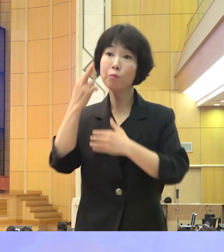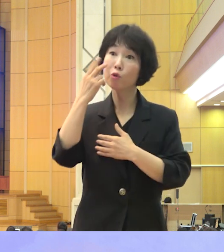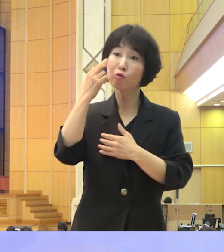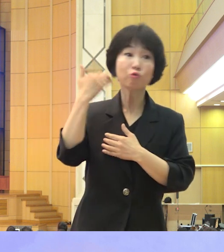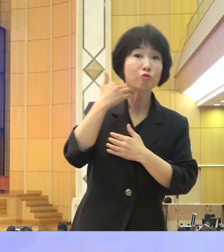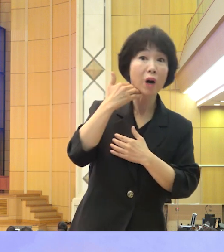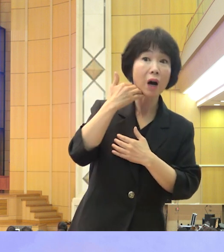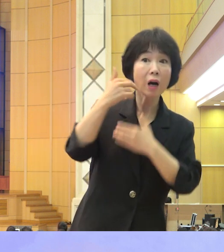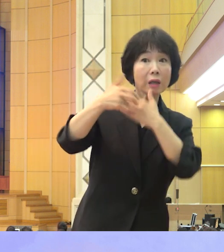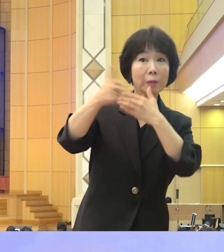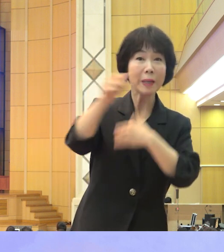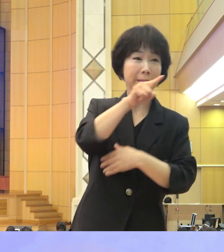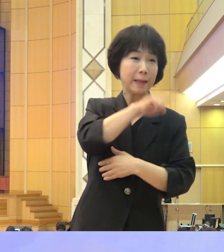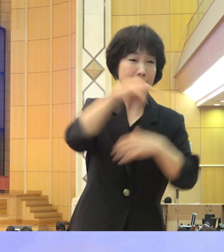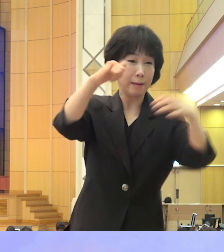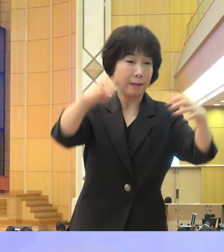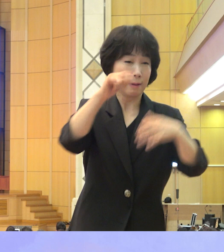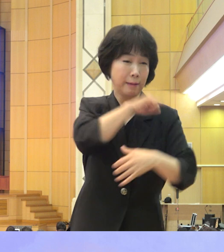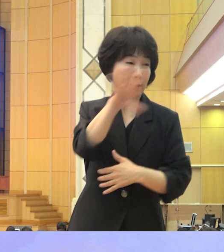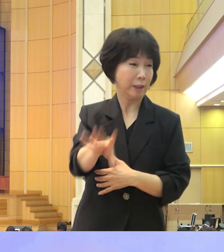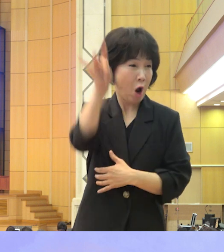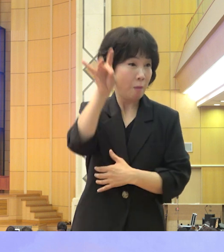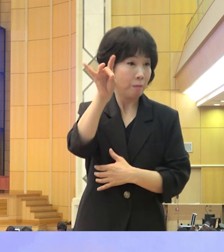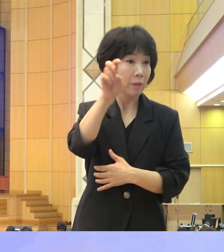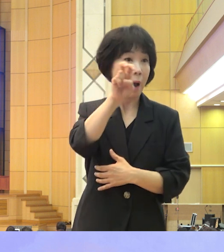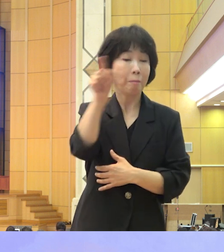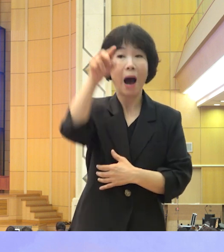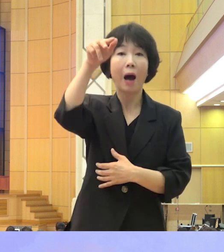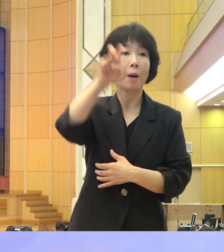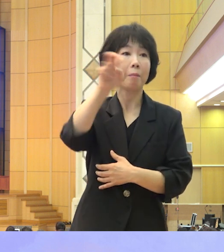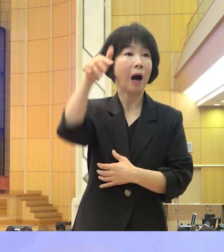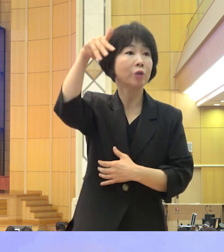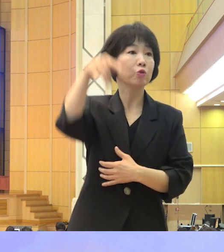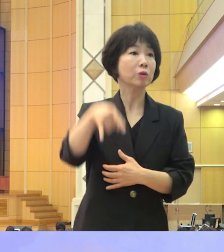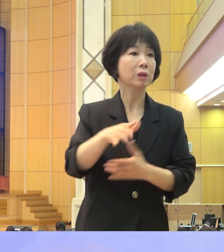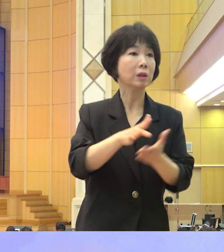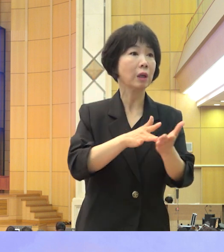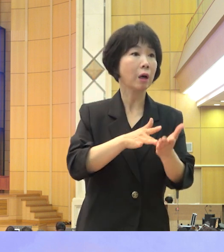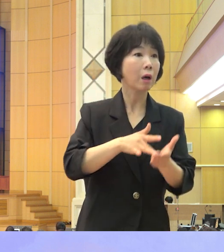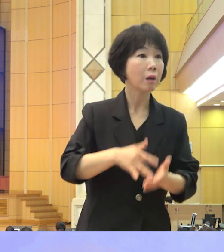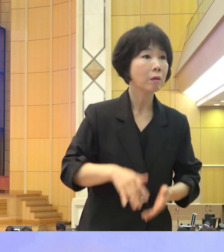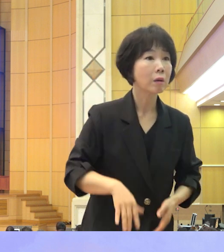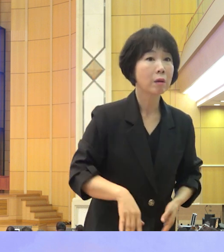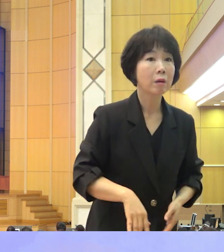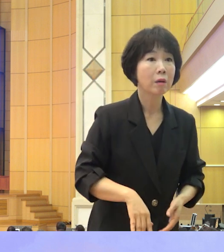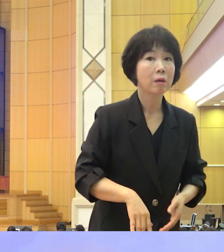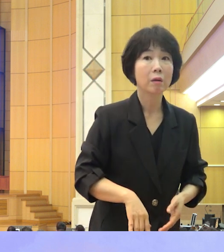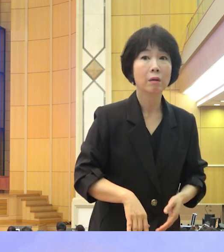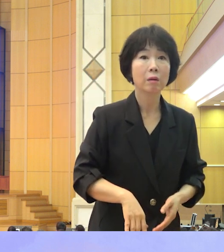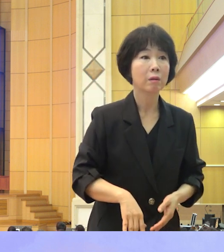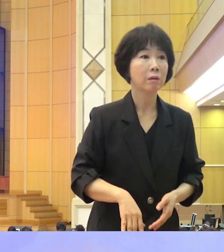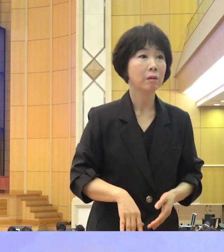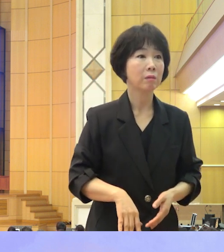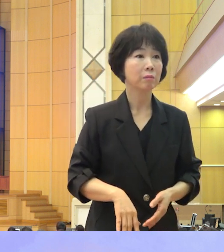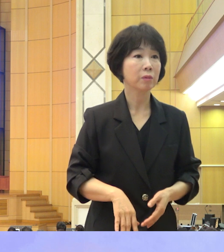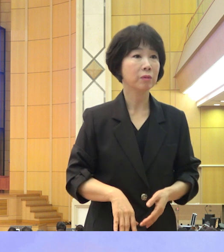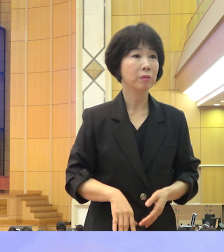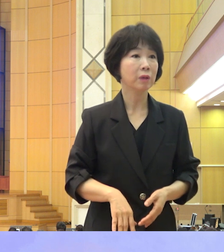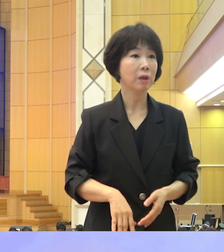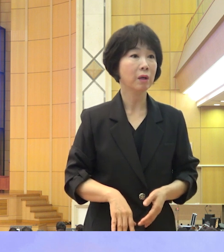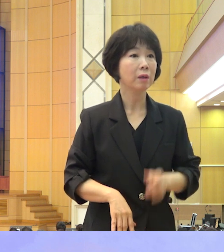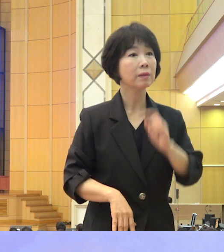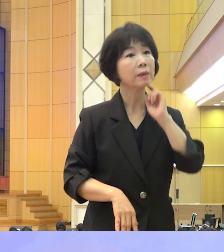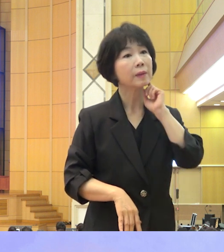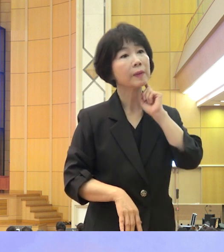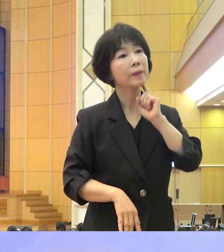마취제를 소위 개발했습니다. 그래서 그때부터 이제 마취제를 전 세계적으로 이제